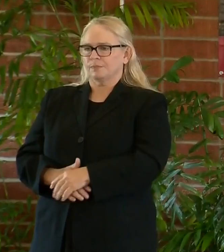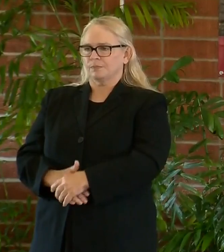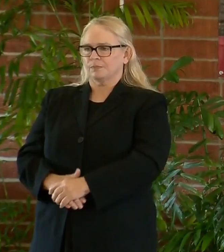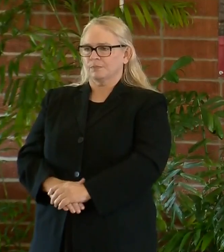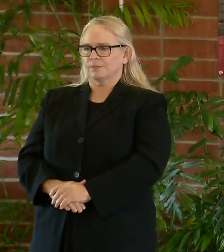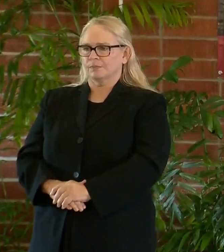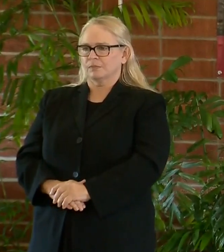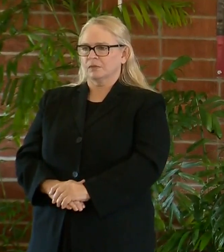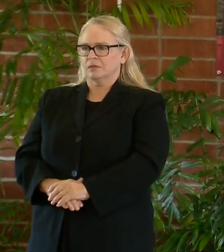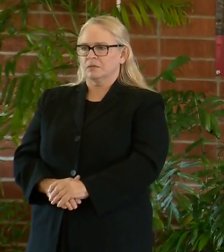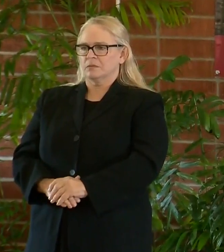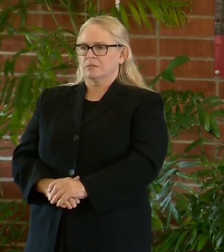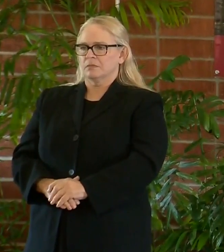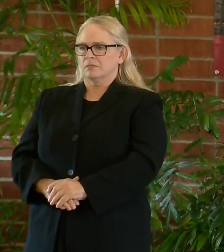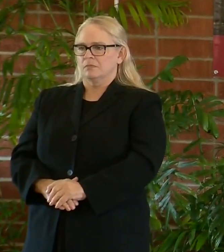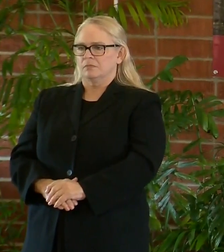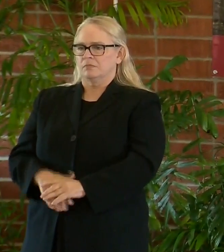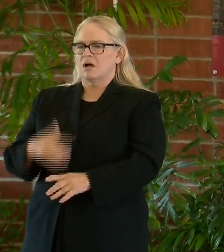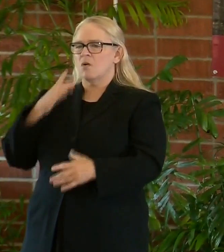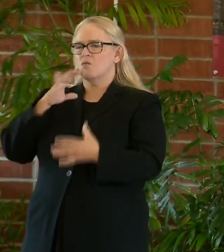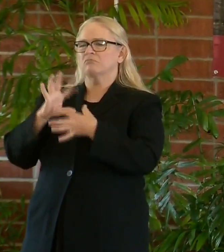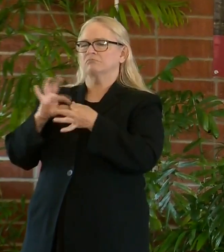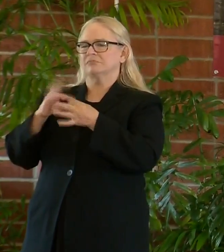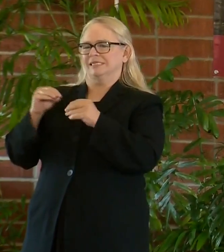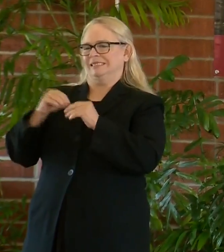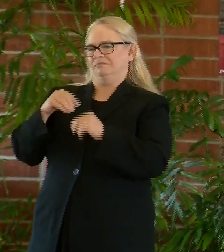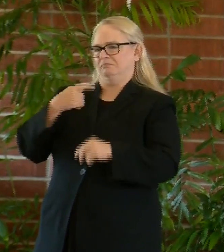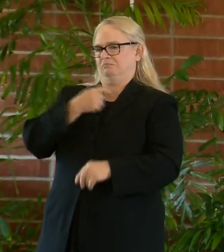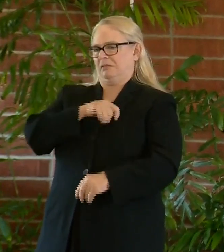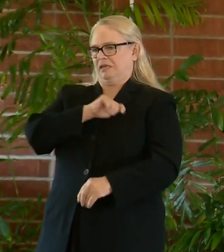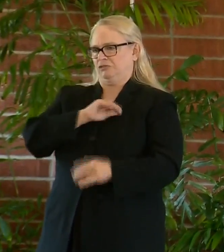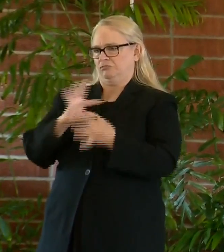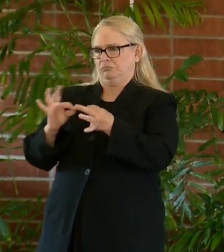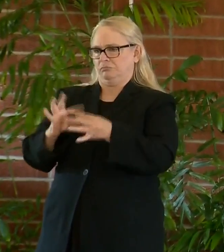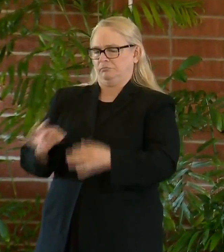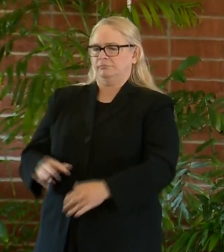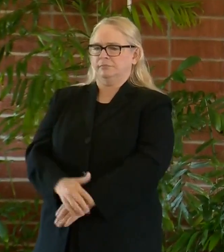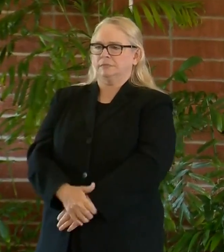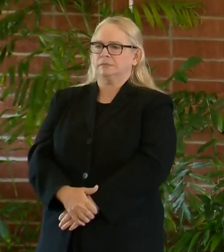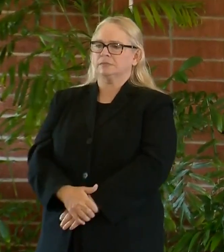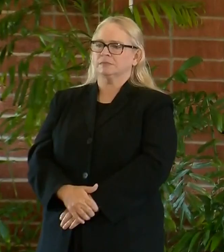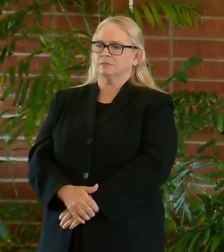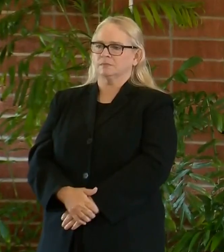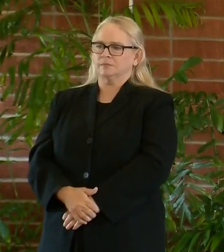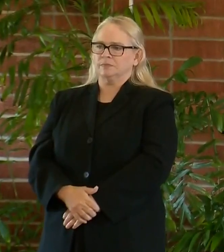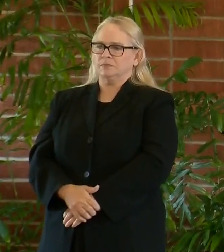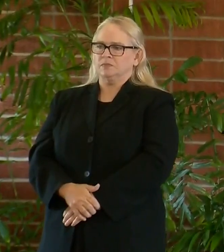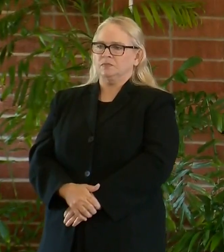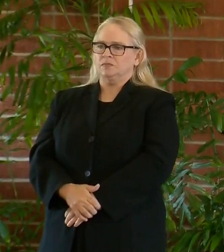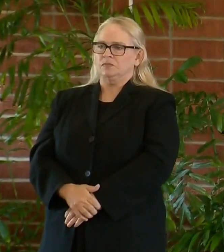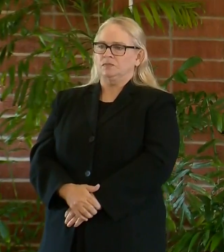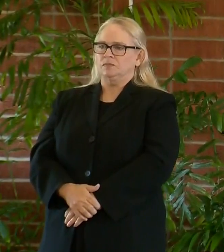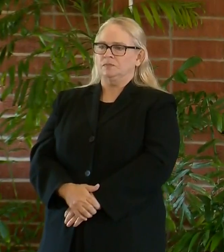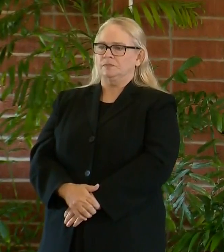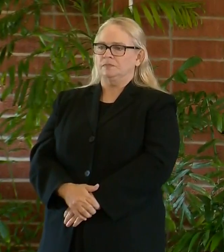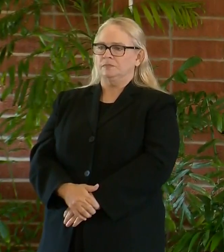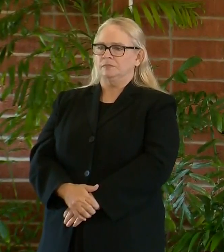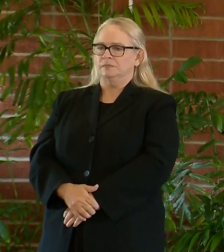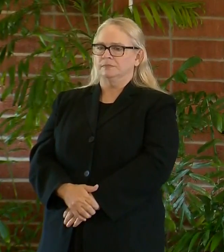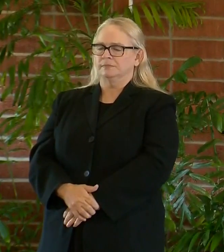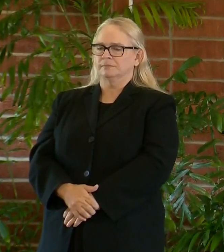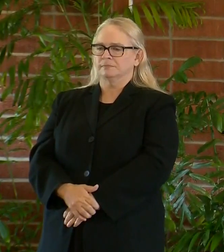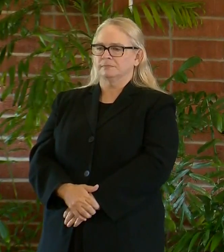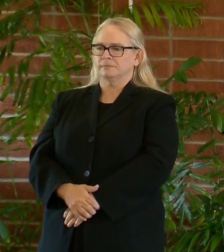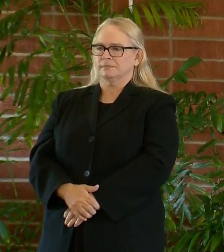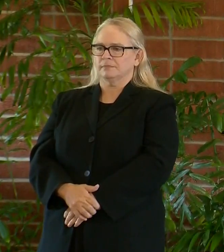in Spanish, if you don't mind. I am here today con una preocupación